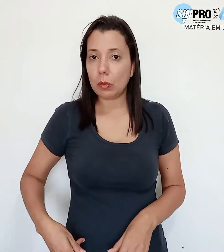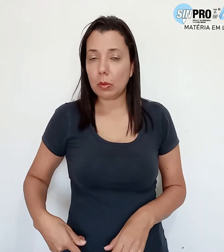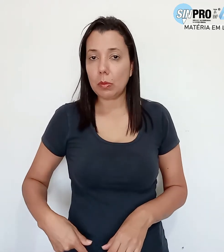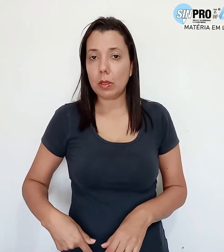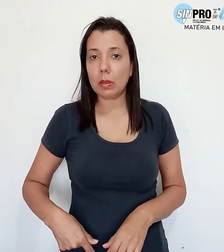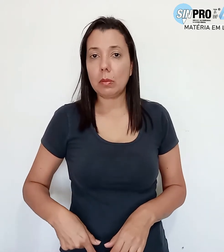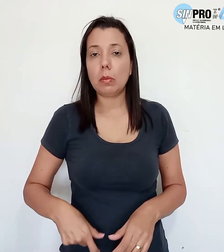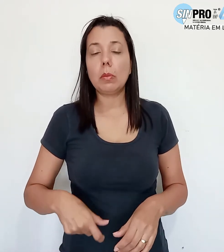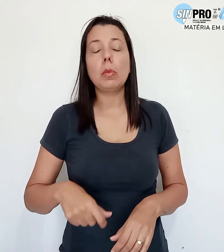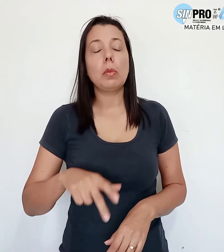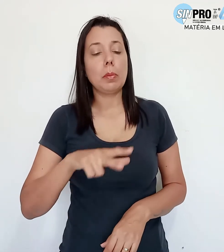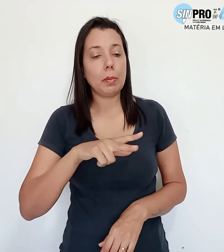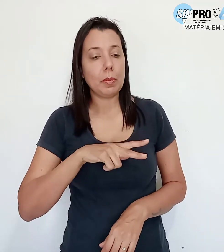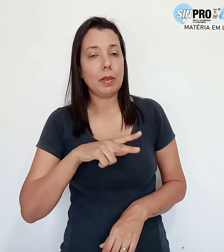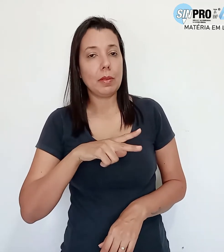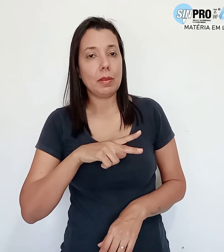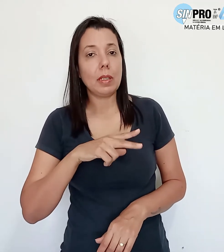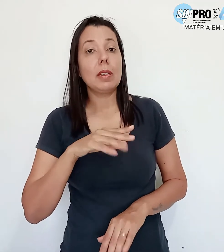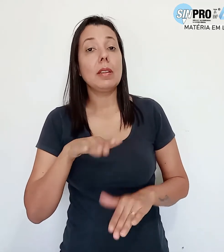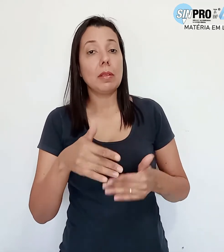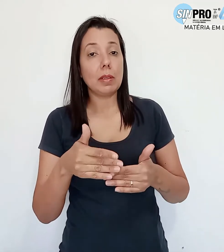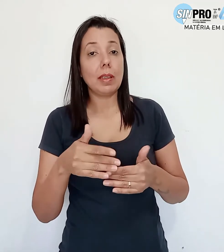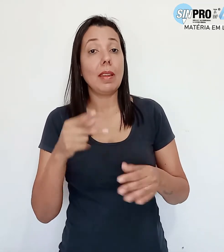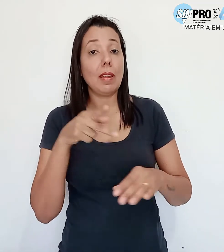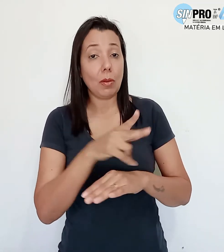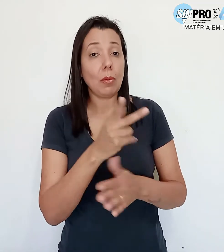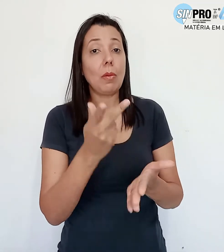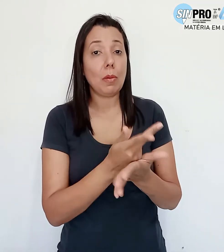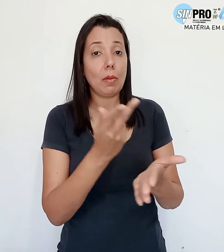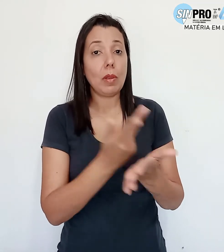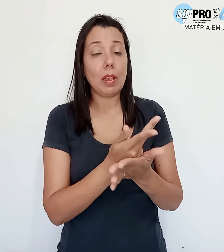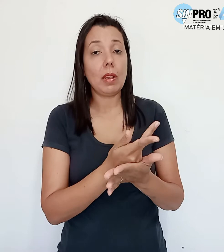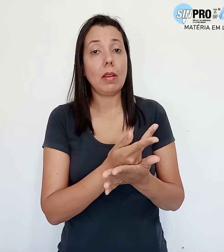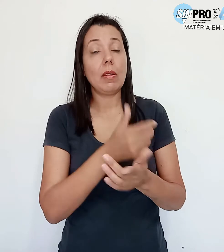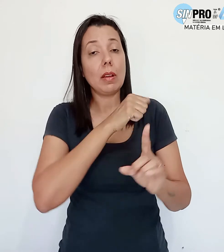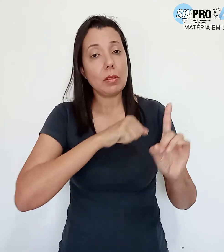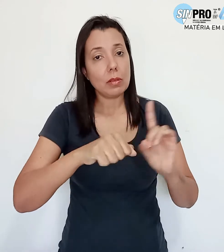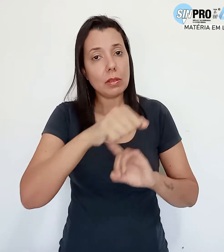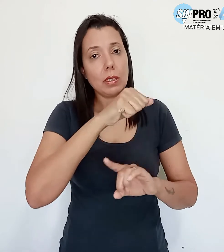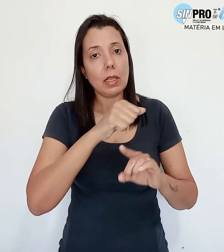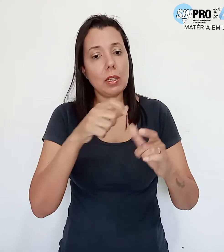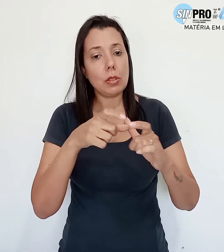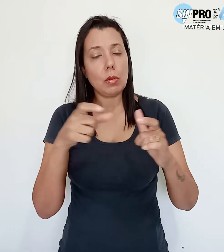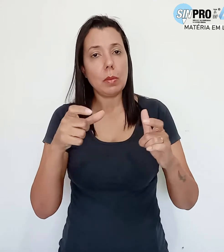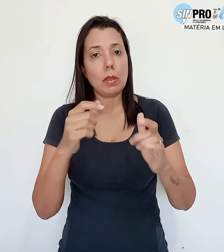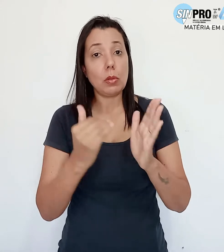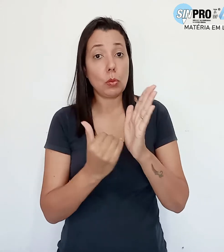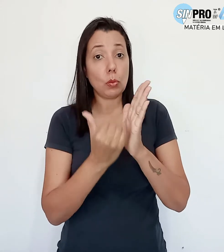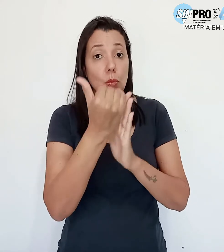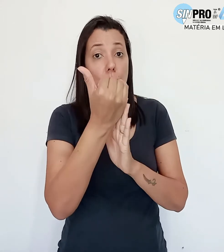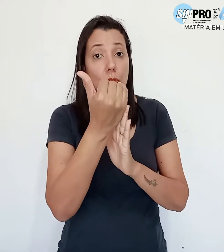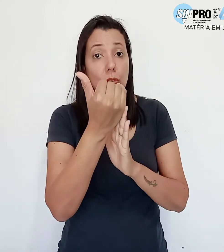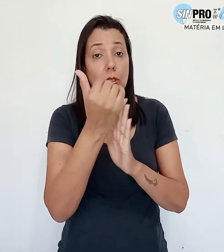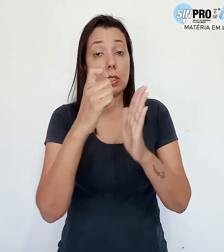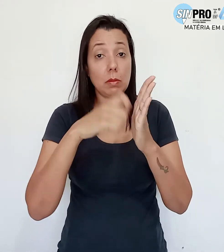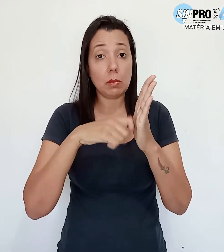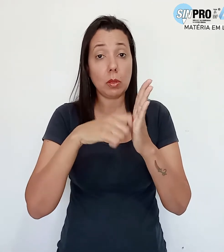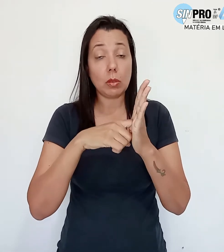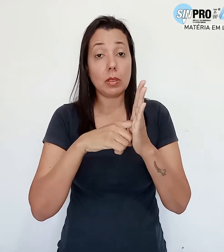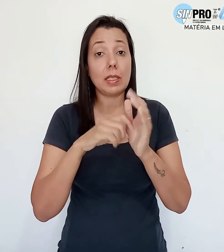para o setor privado. Consequência disso, a sociedade é penalizada com o aumento de tarifas básicas como da